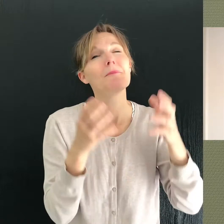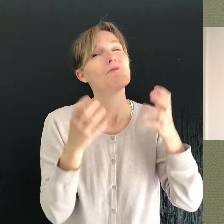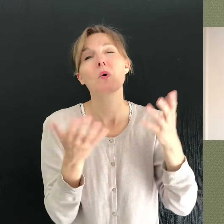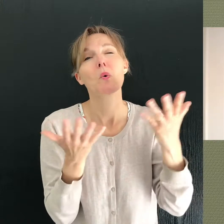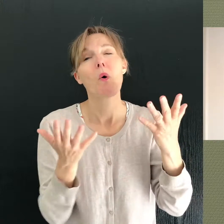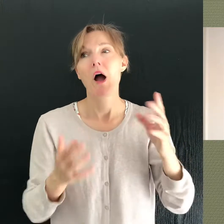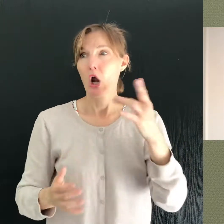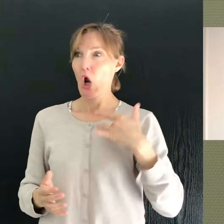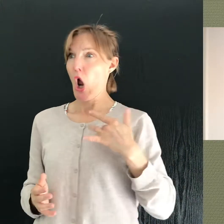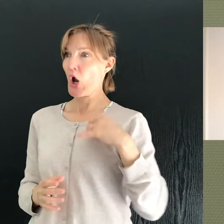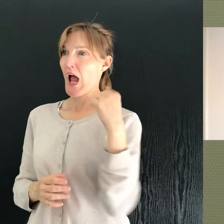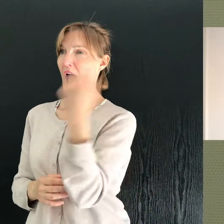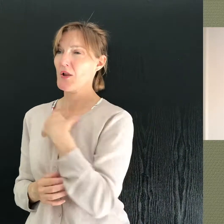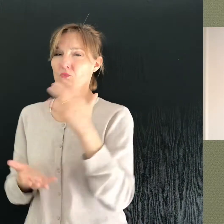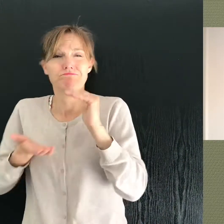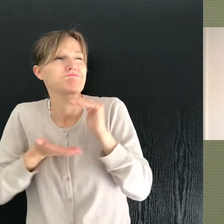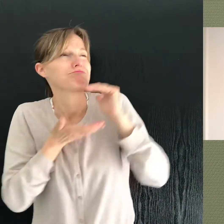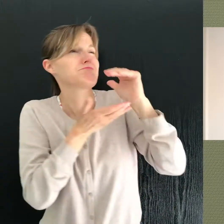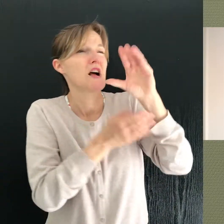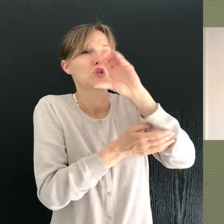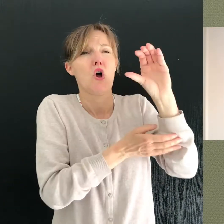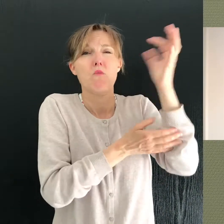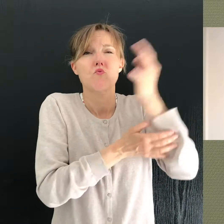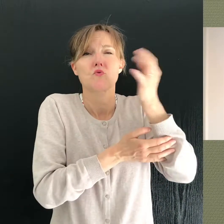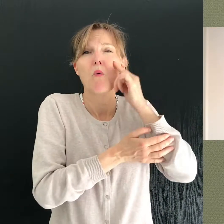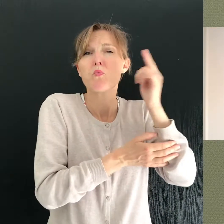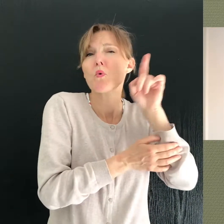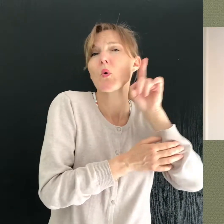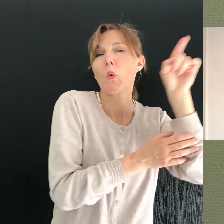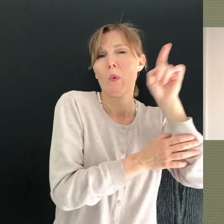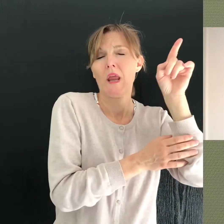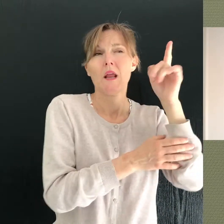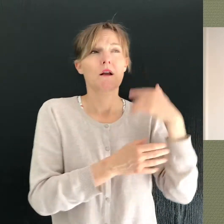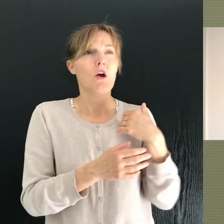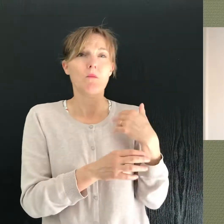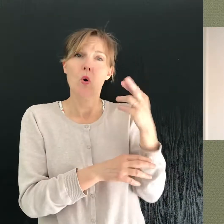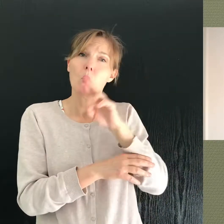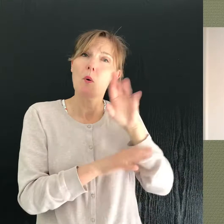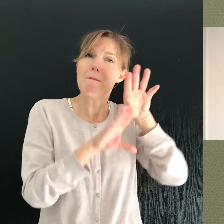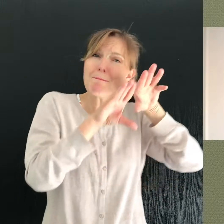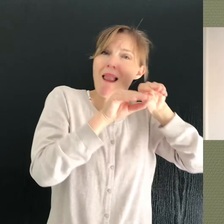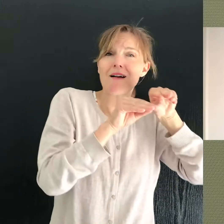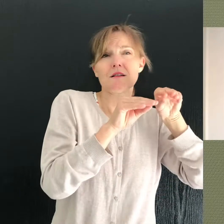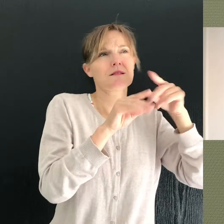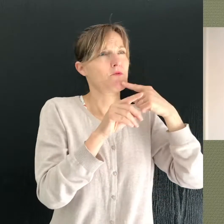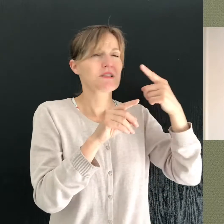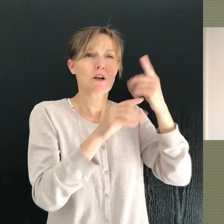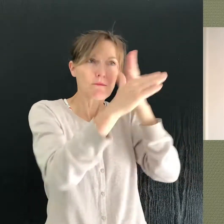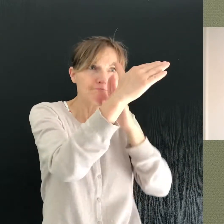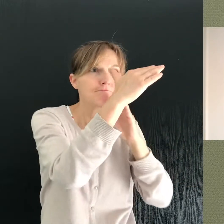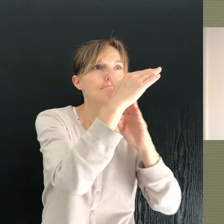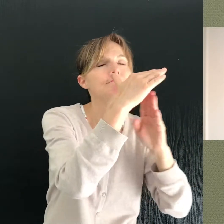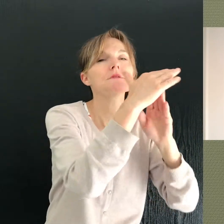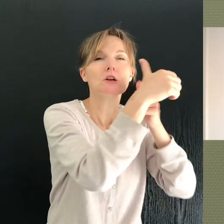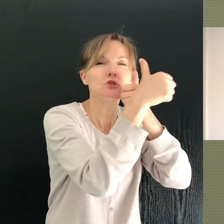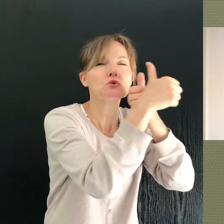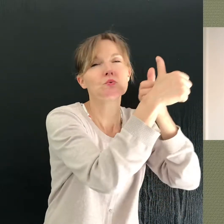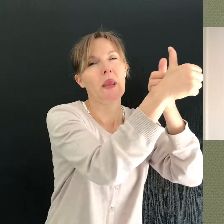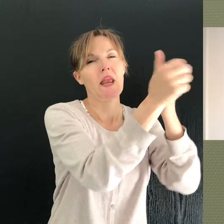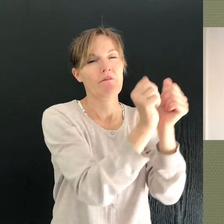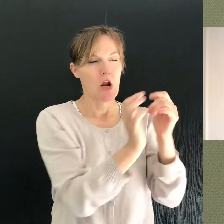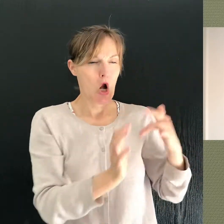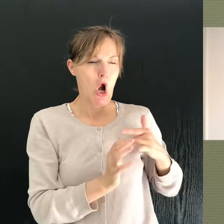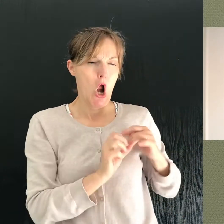cœur tout entier à lui, et que nous reprenions notre place, c'est-à-dire de le suivre dans l'humilité, avec un